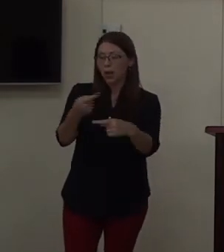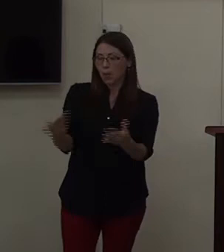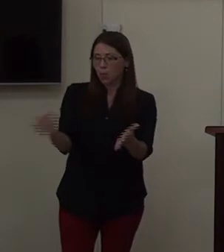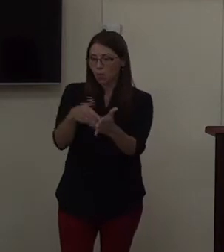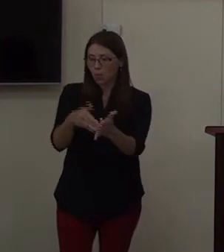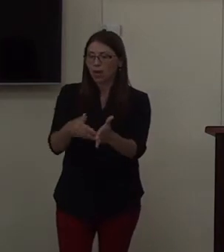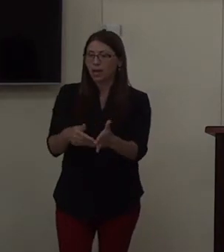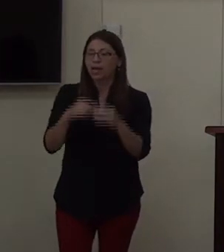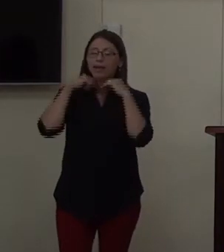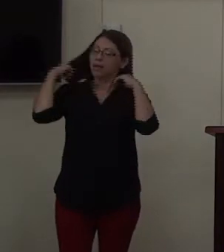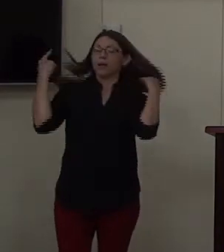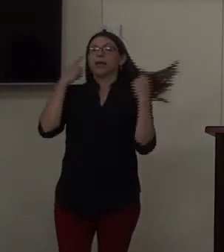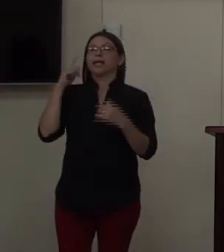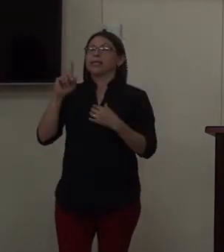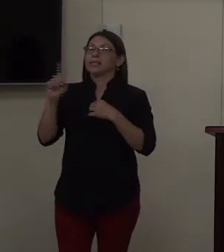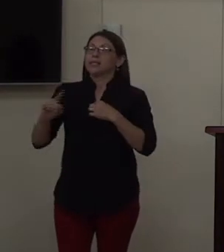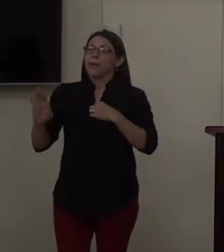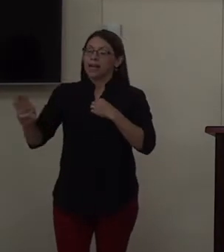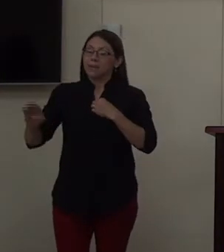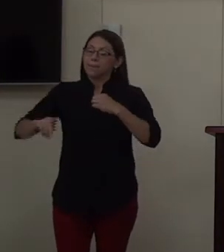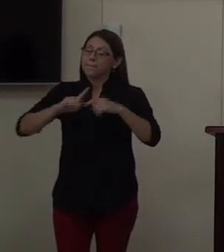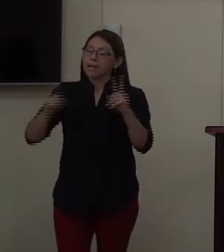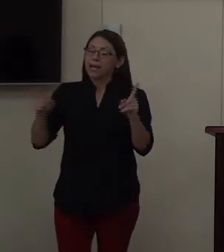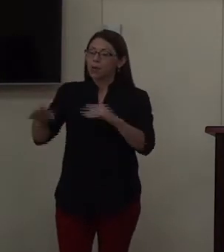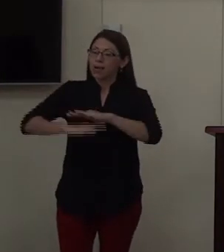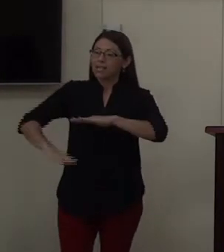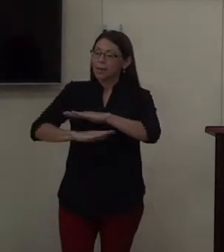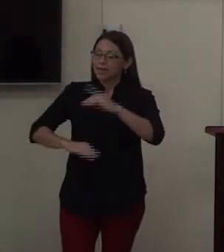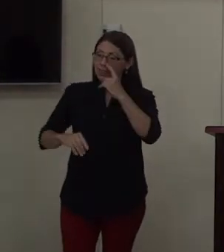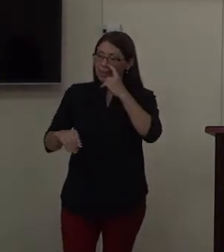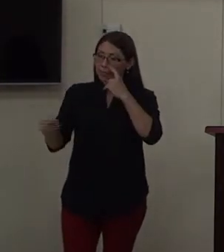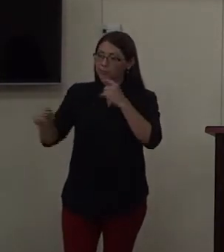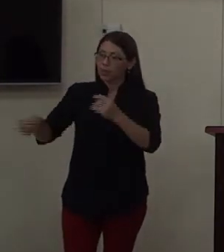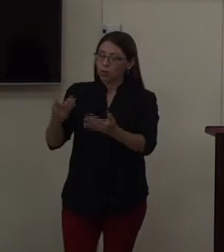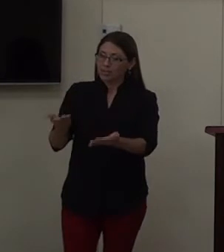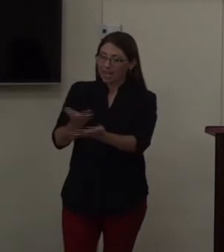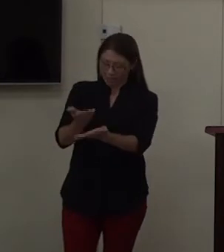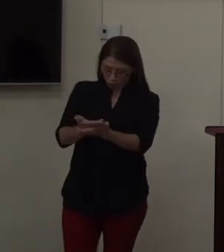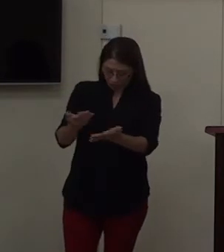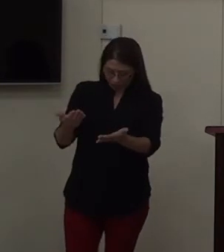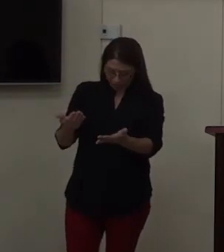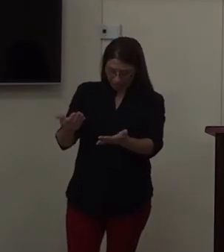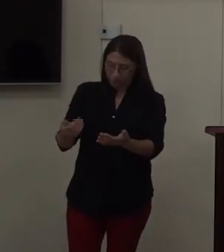la posición de Zipperberg, pero básicamente lo que nos plantea esta mente es